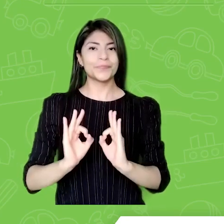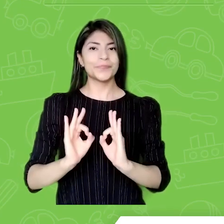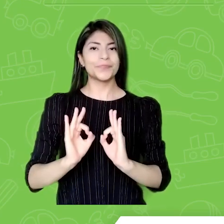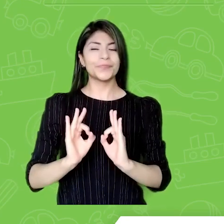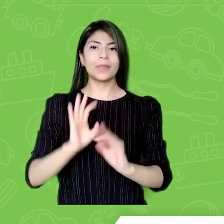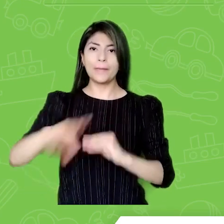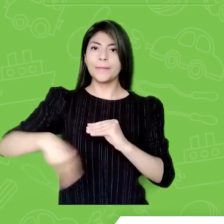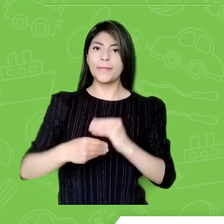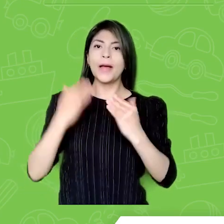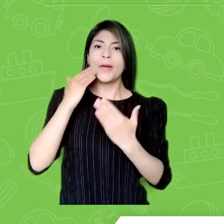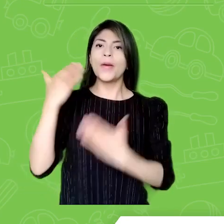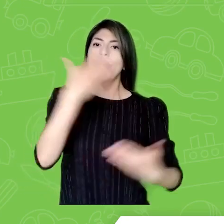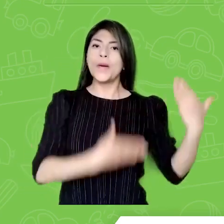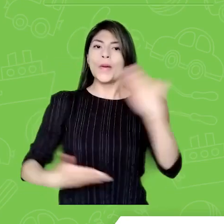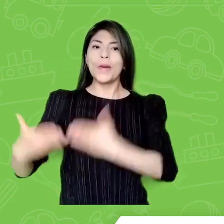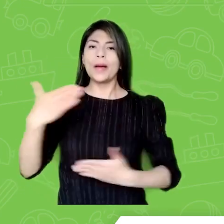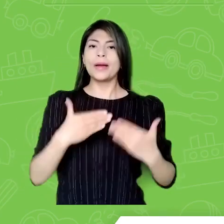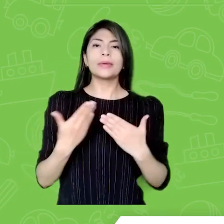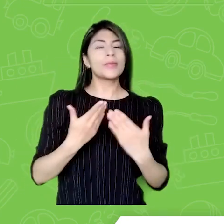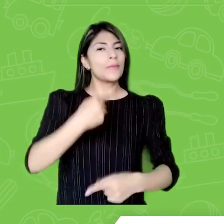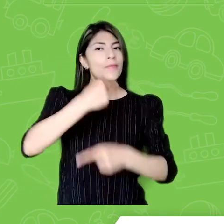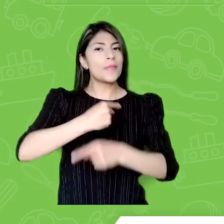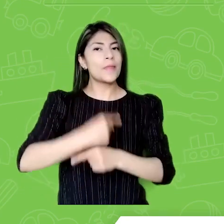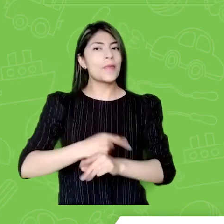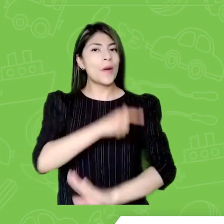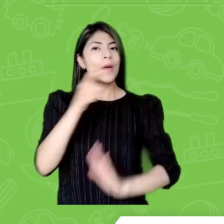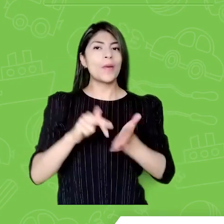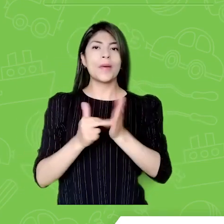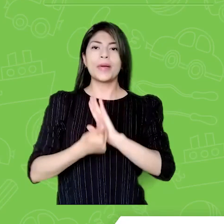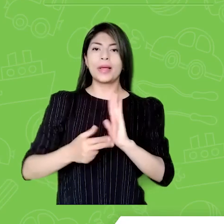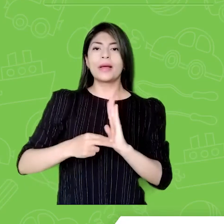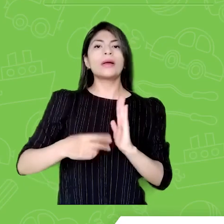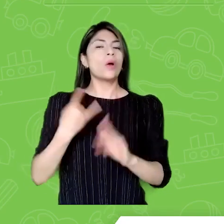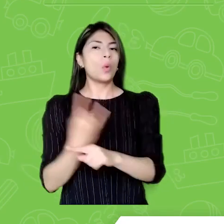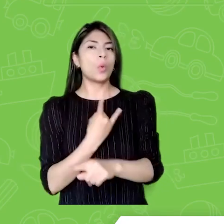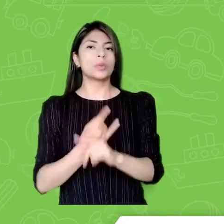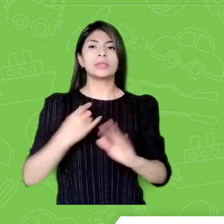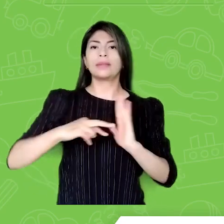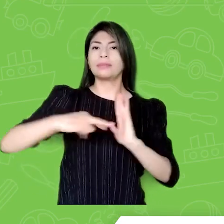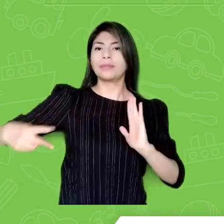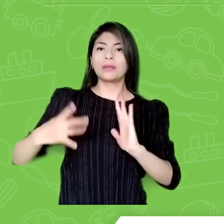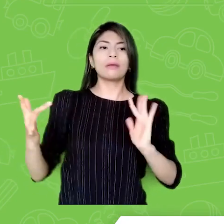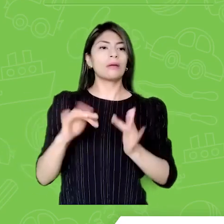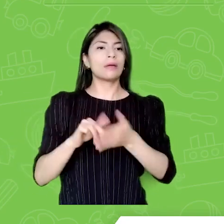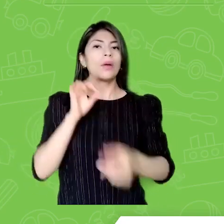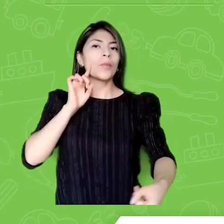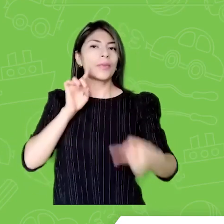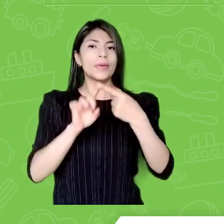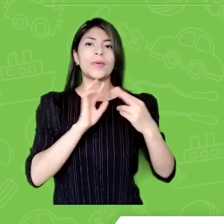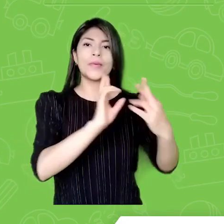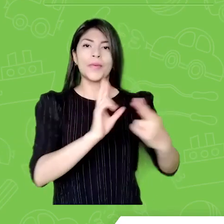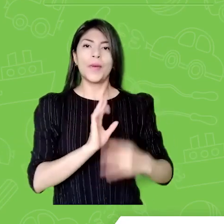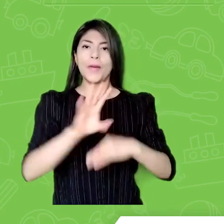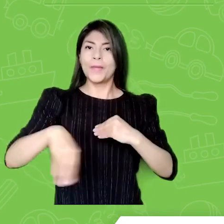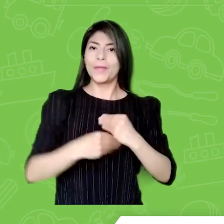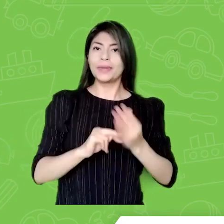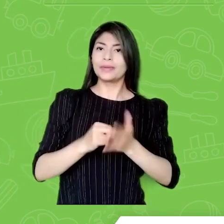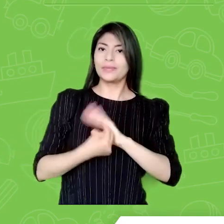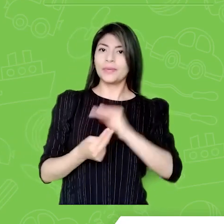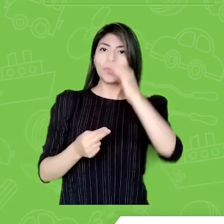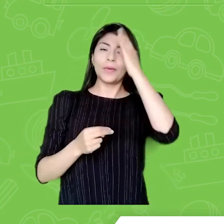de los mismos. La valoración de estos factores se realizará con medios técnicos que respondan a criterios de